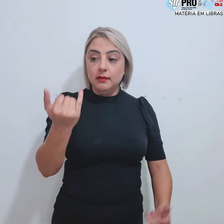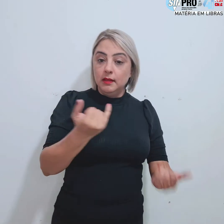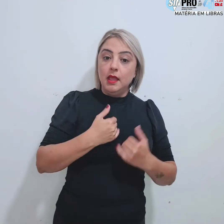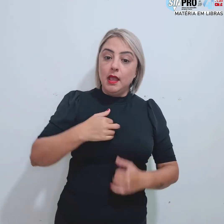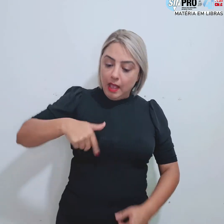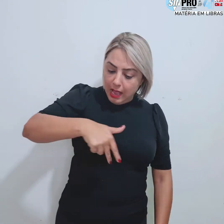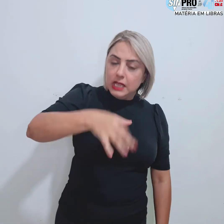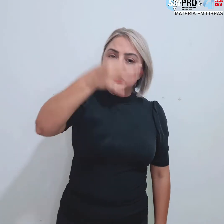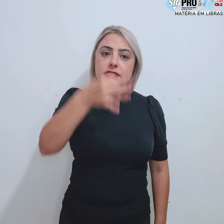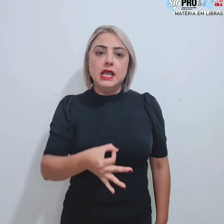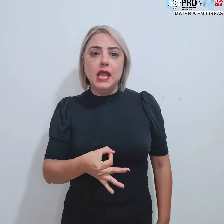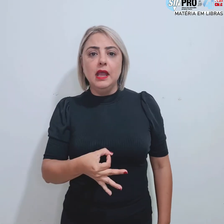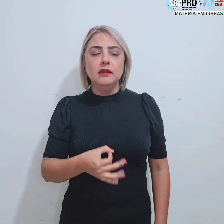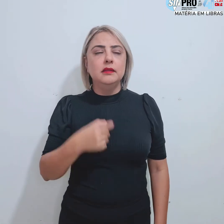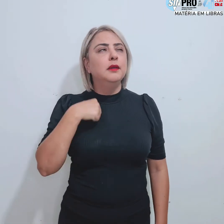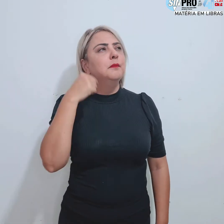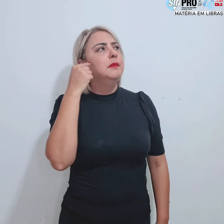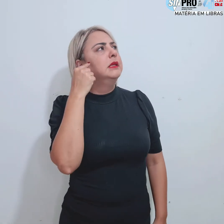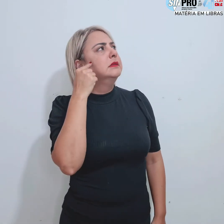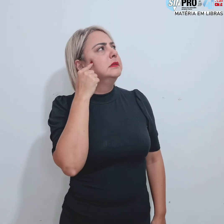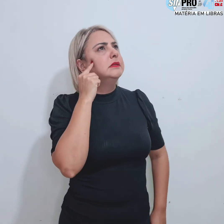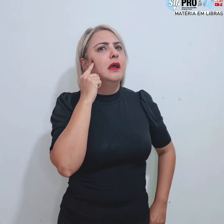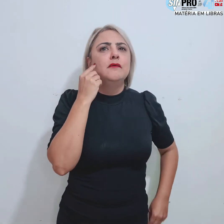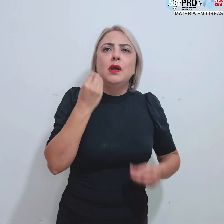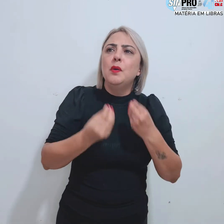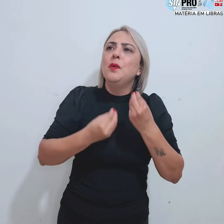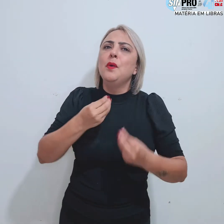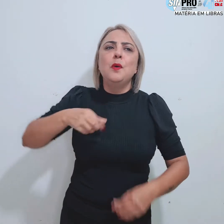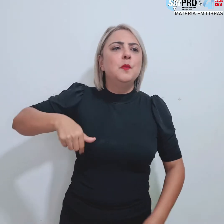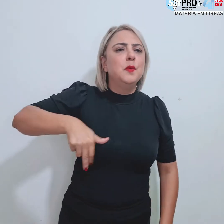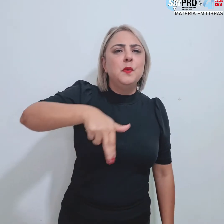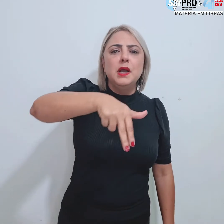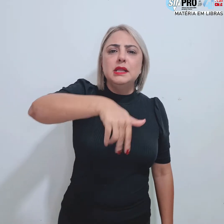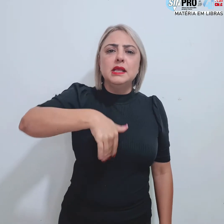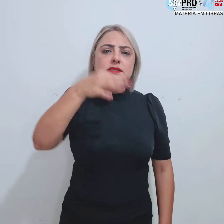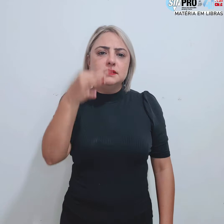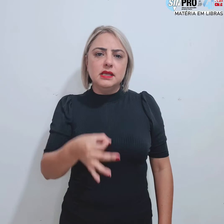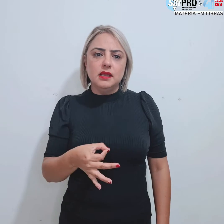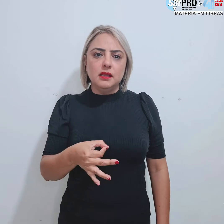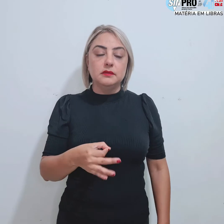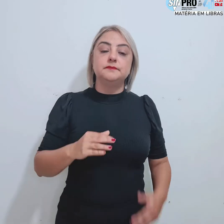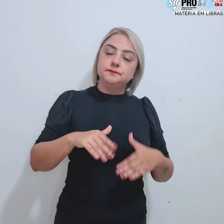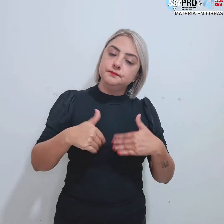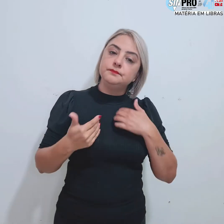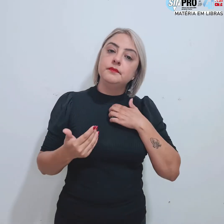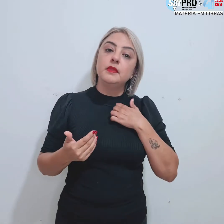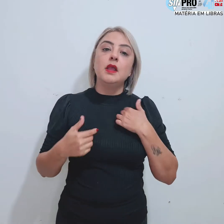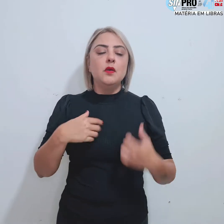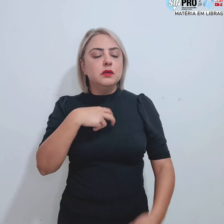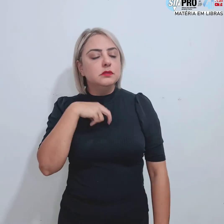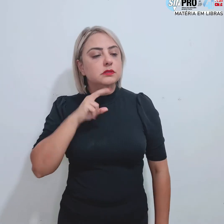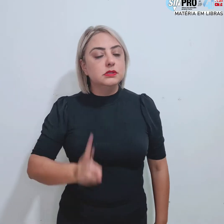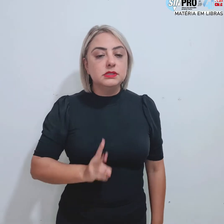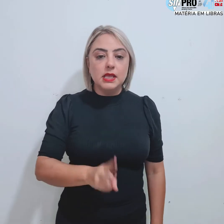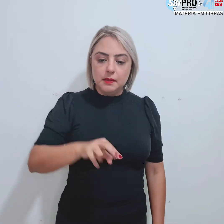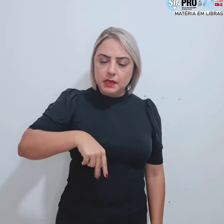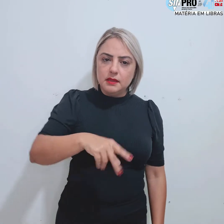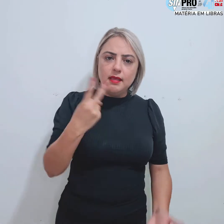falavam, anda direito. E eu pensava, como será andar direito? Então, eu sempre andei